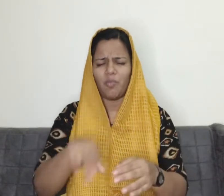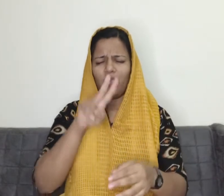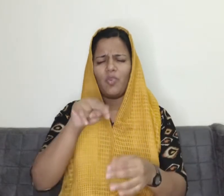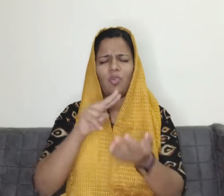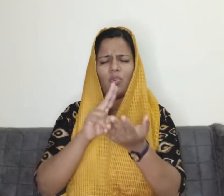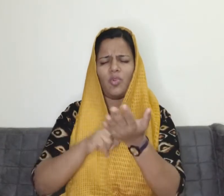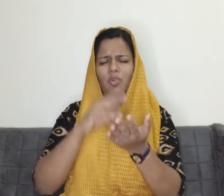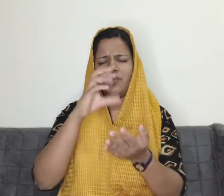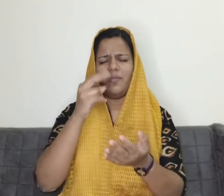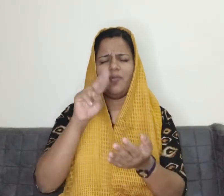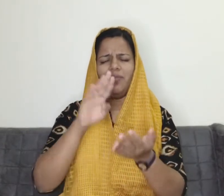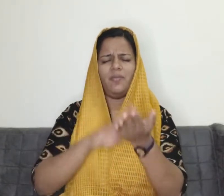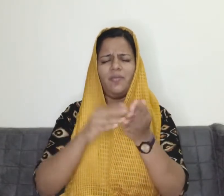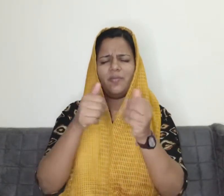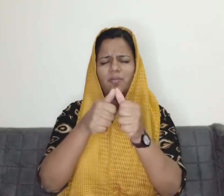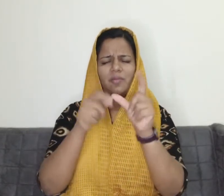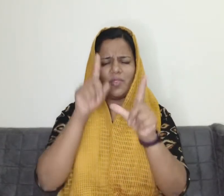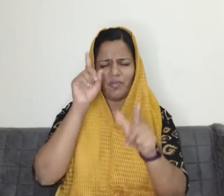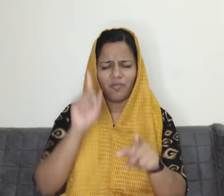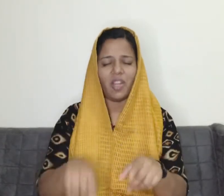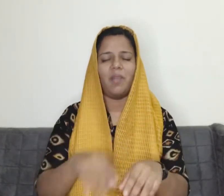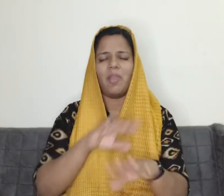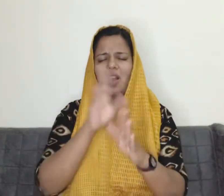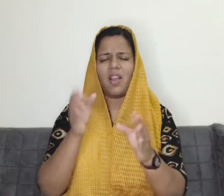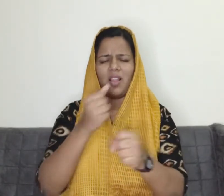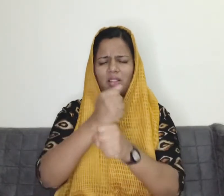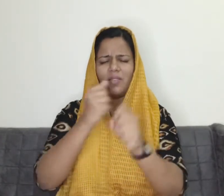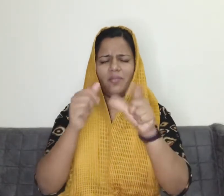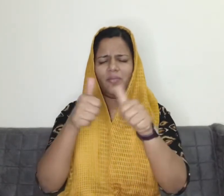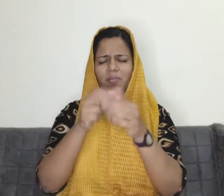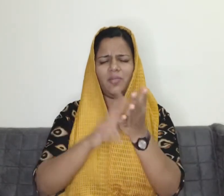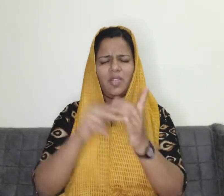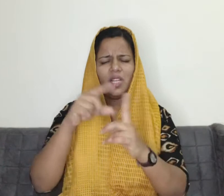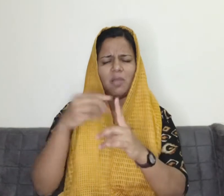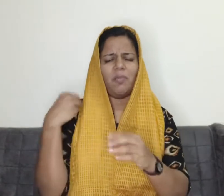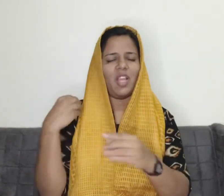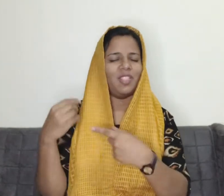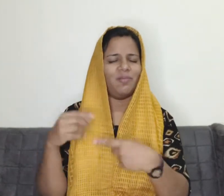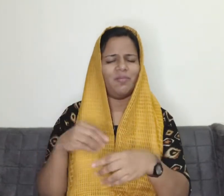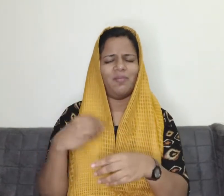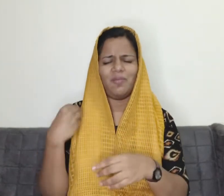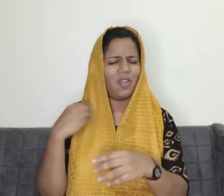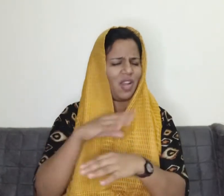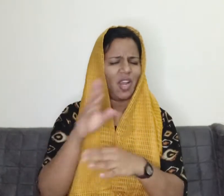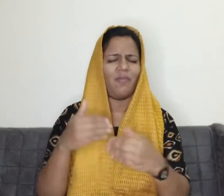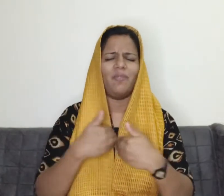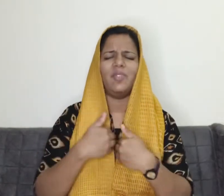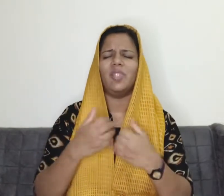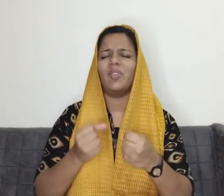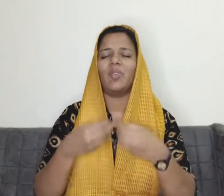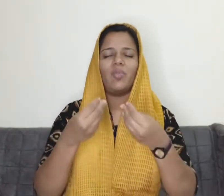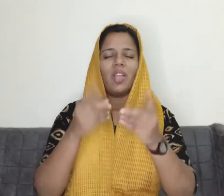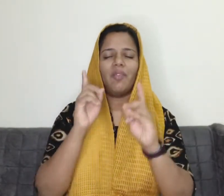നോർമലാകട്ടെ. എല്ലാ ഗ്ലാൻഡുകളും യേശുവിൻ്റെ നാമത്തിൽ സൗഖ്യമാകട്ടെ. പൂർണ്ണ സ്വസ്ഥത കൊടുത്തു കഴിഞ്ഞതിനായിട്ട് സ്തോത്രം. പ്രത്യേകിച്ച് പിതാവെ, ഞങ്ങൾ